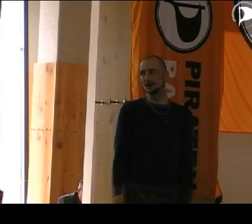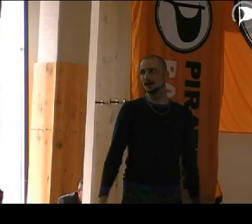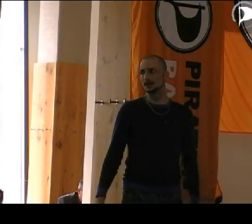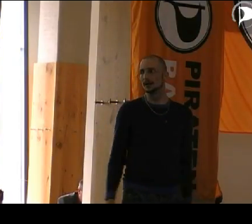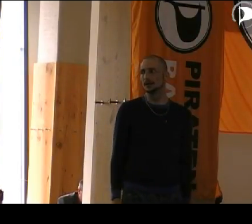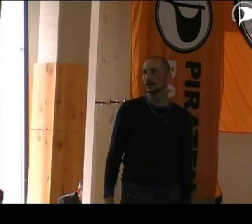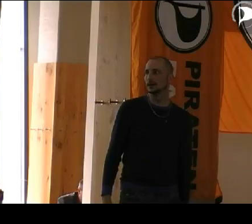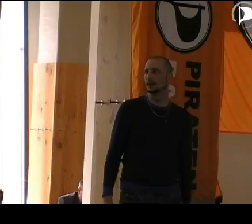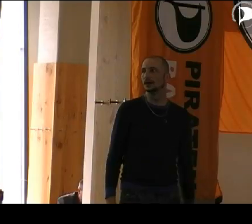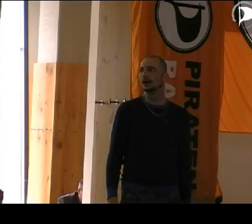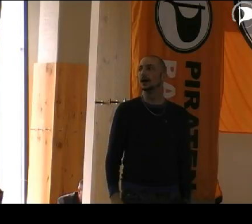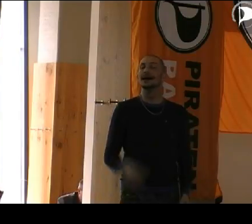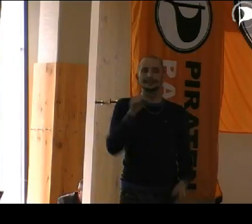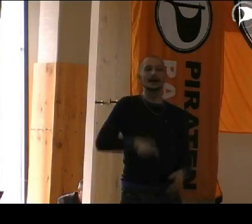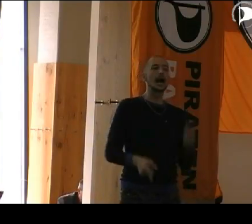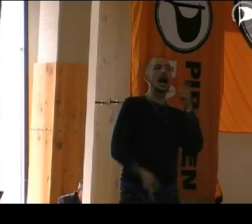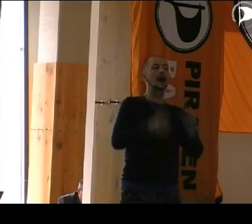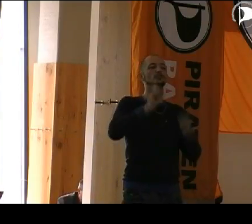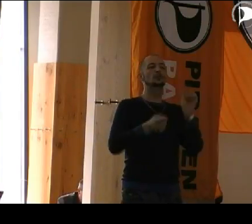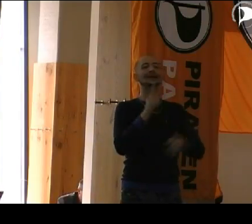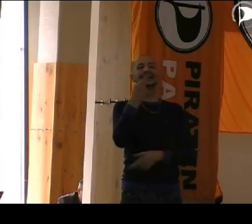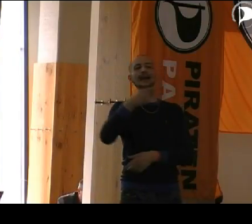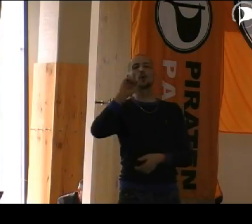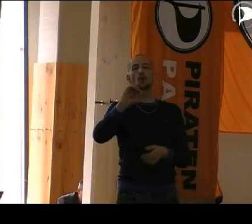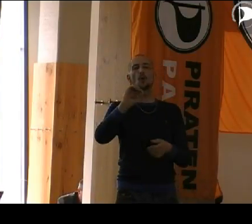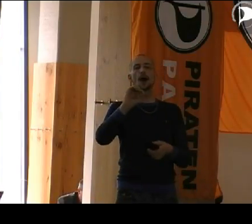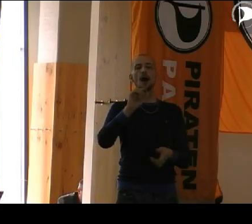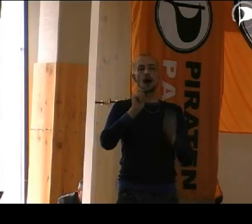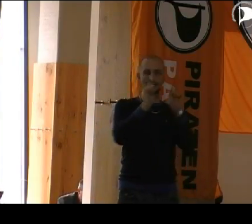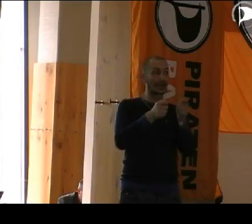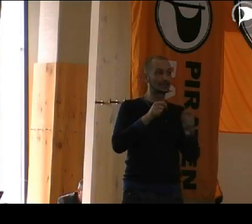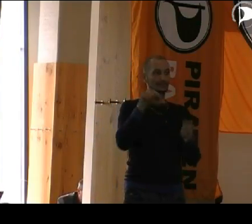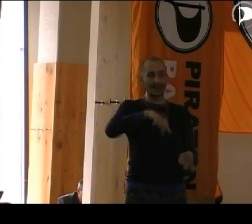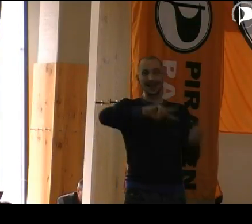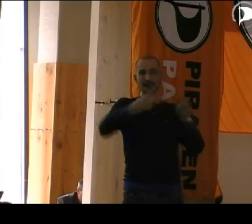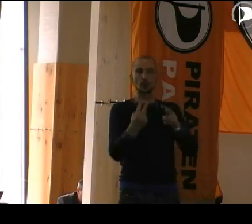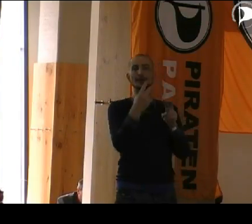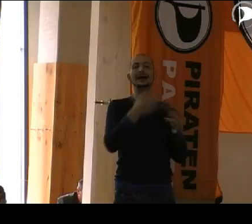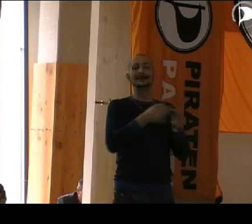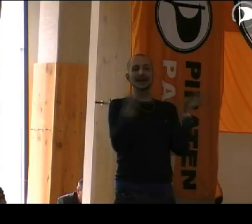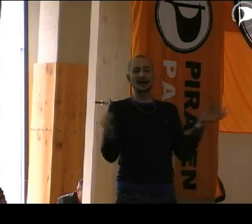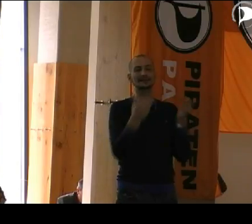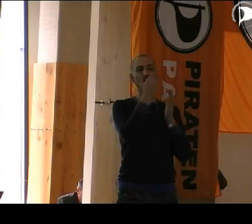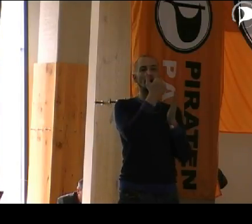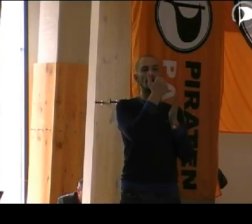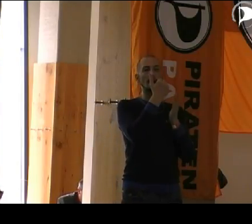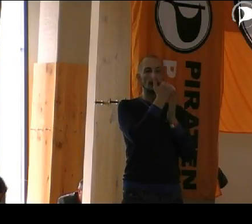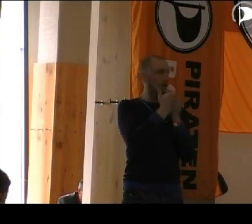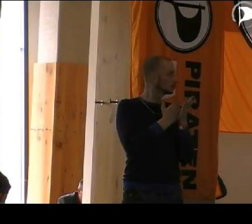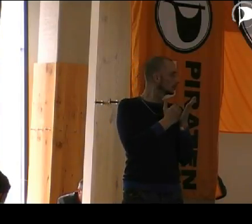damit kommen wir zur abstimmung würden die fahrzeuge der tagesordnung jetzt gibt es kein büro